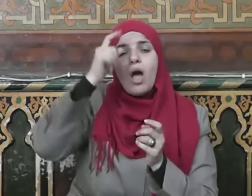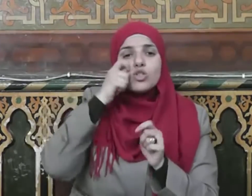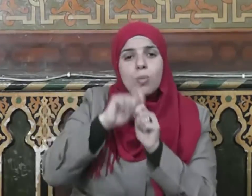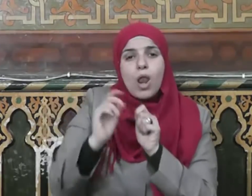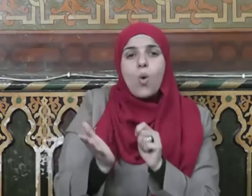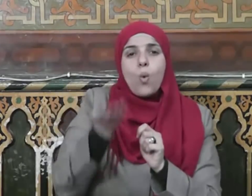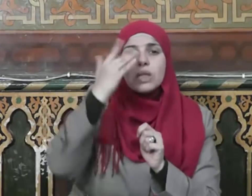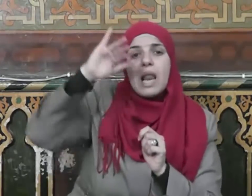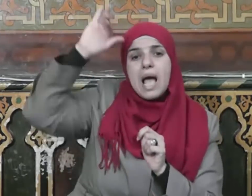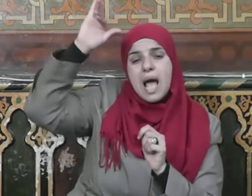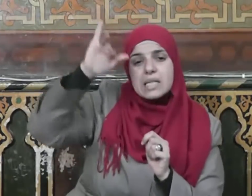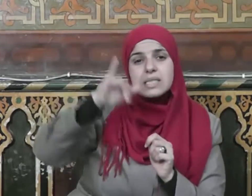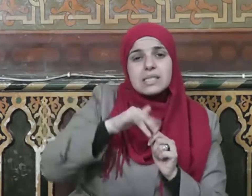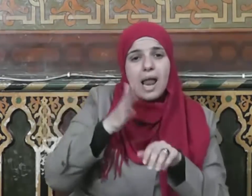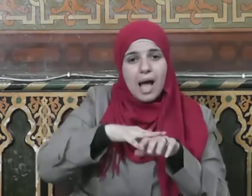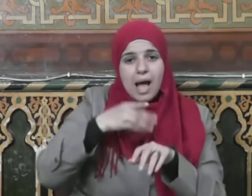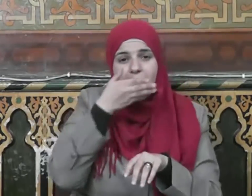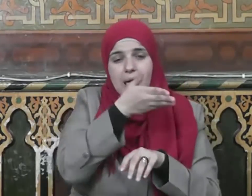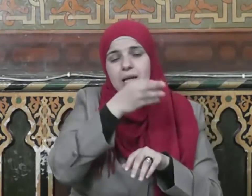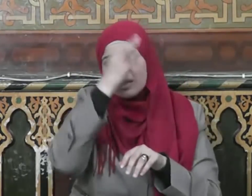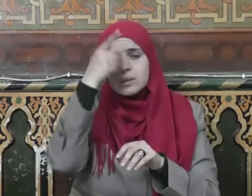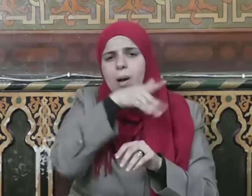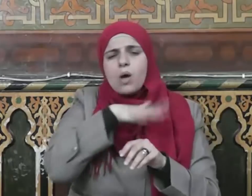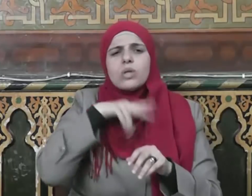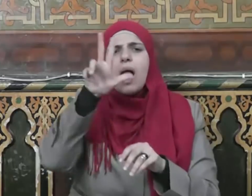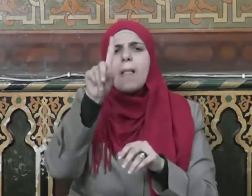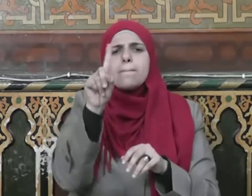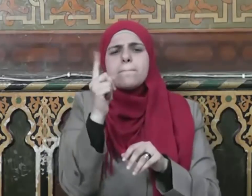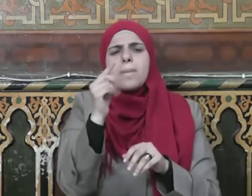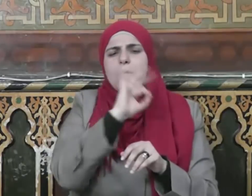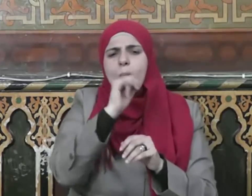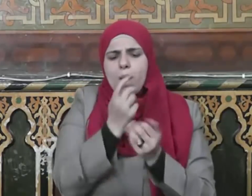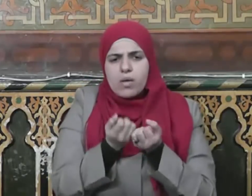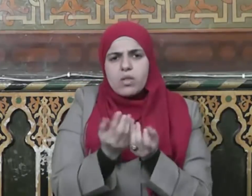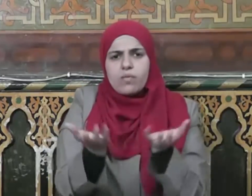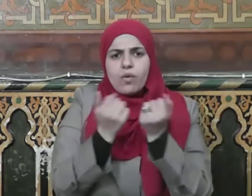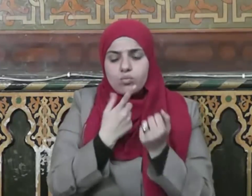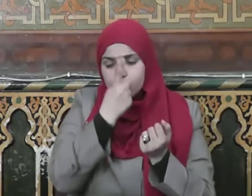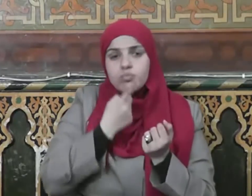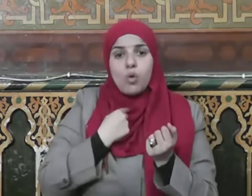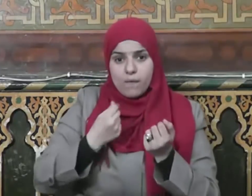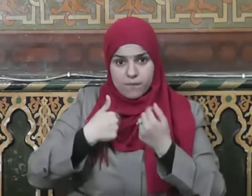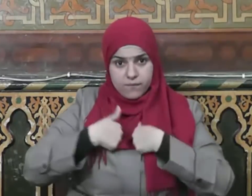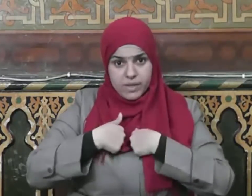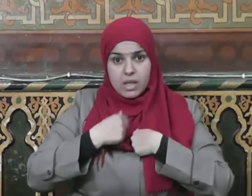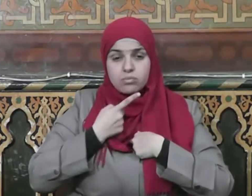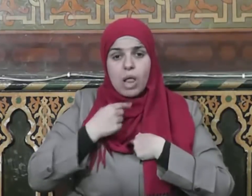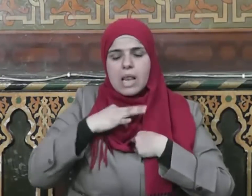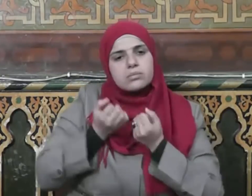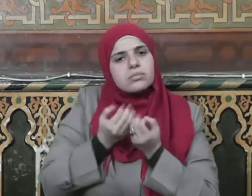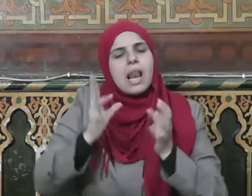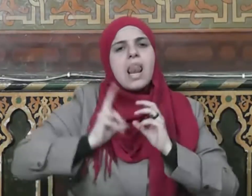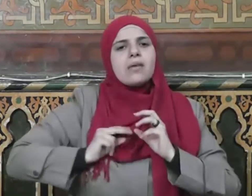أنزل عليك لن تنالوا البر حتى تنفقوا مما تحبون، وإن أحب أموالي